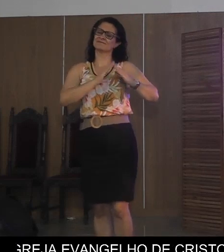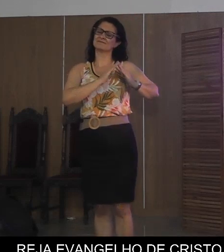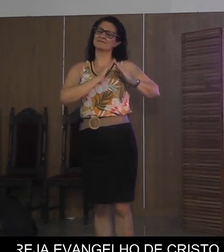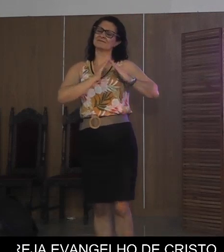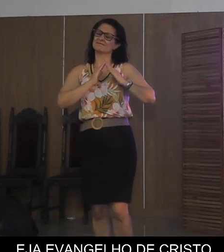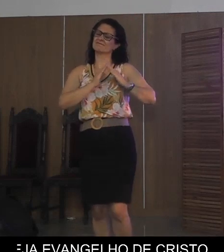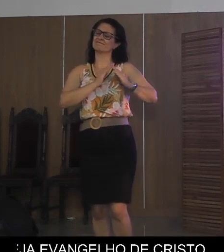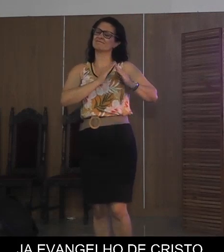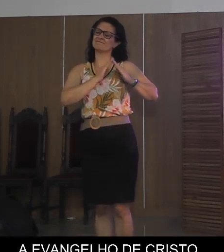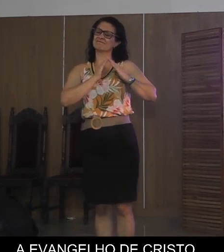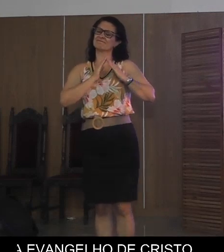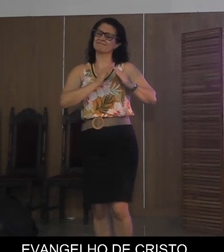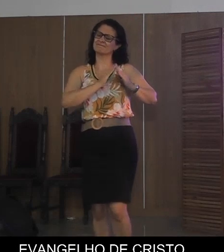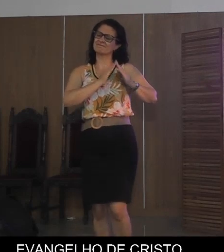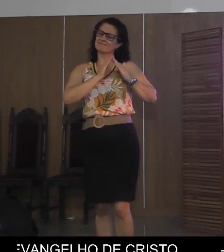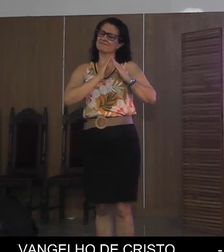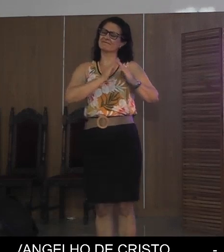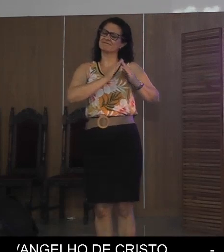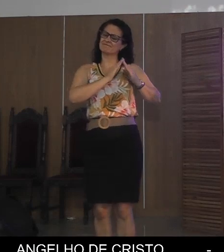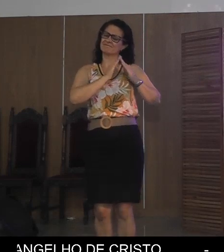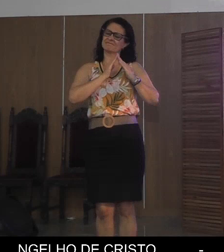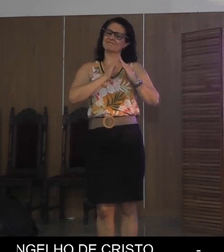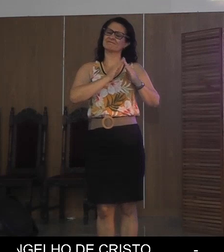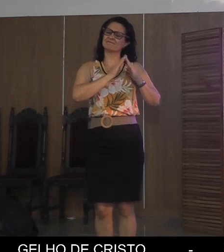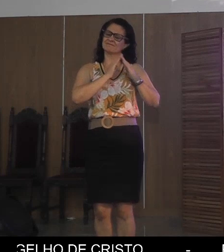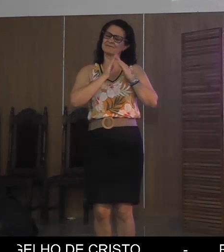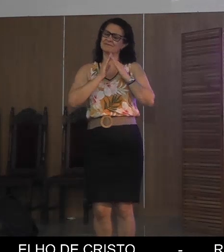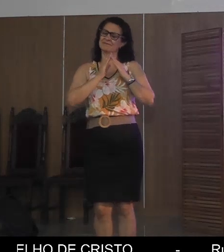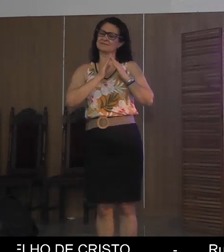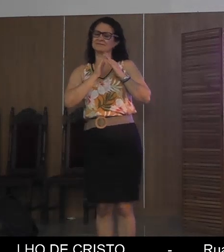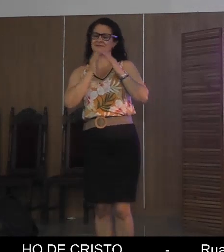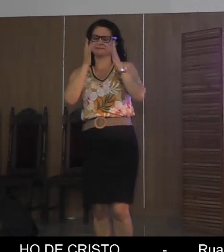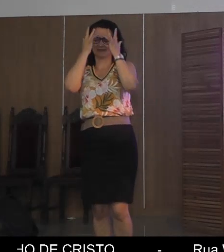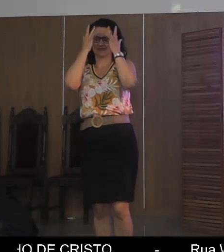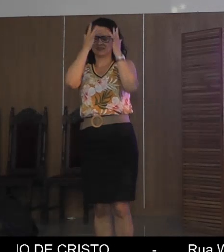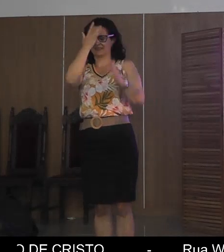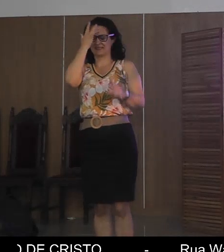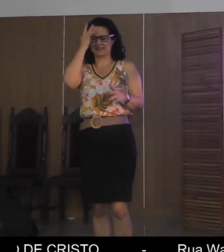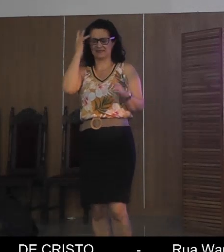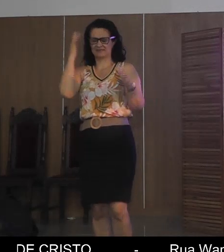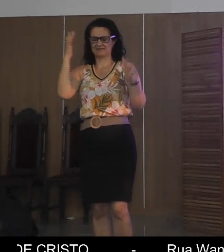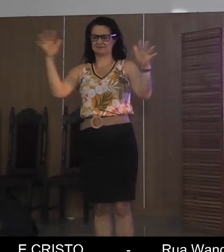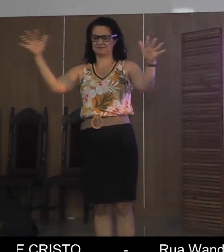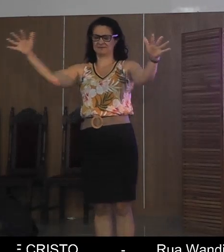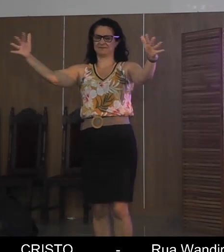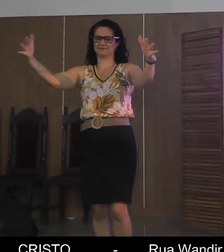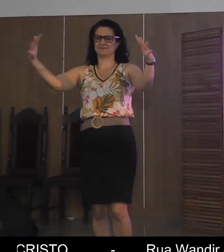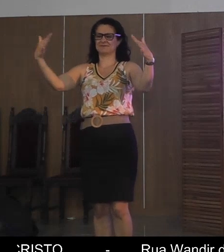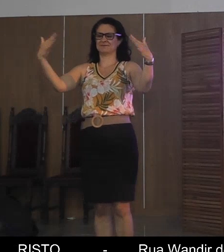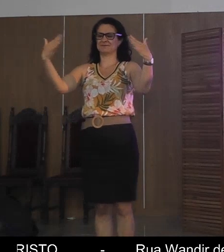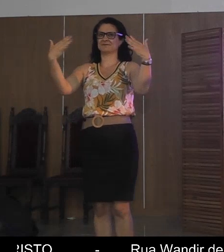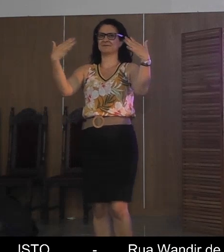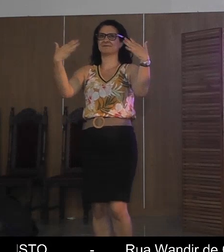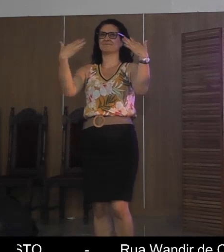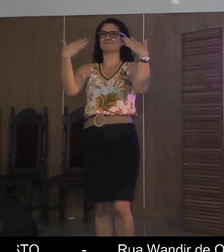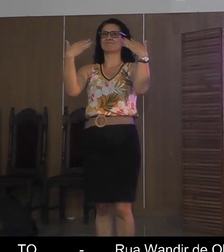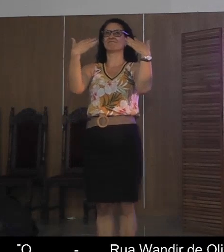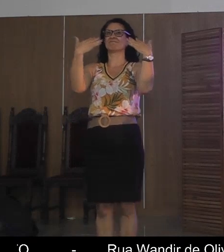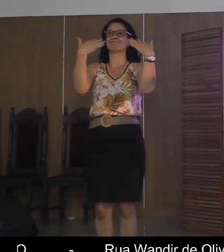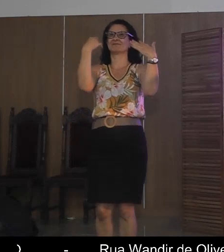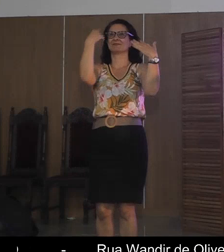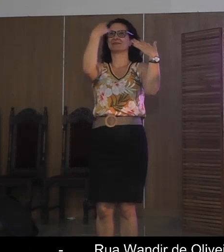completar, até que o mundo possa ver o